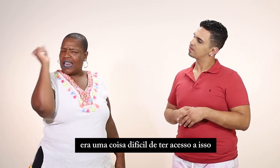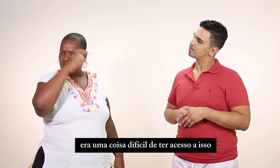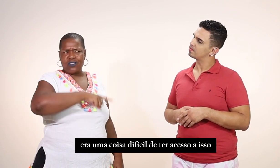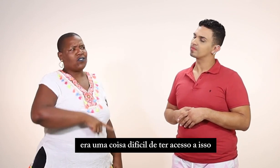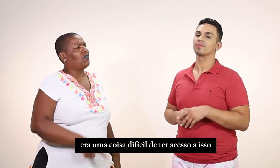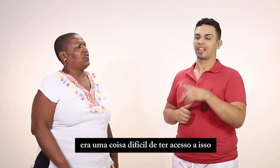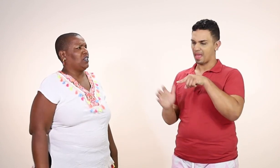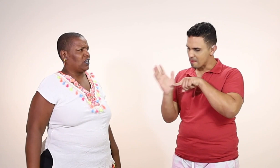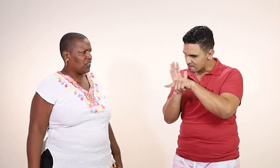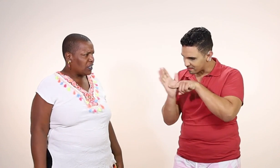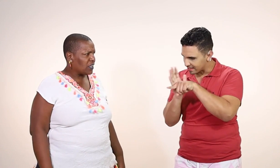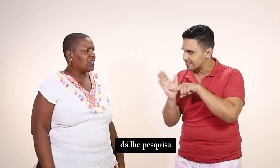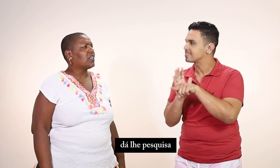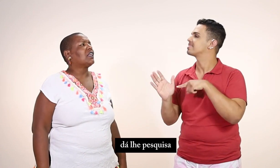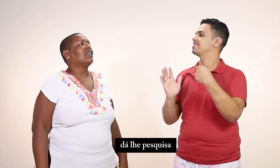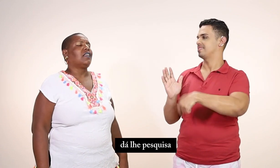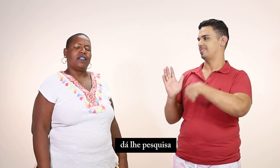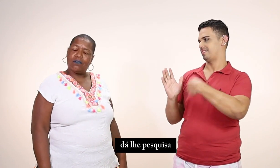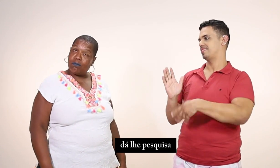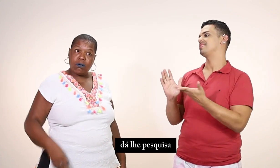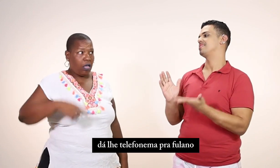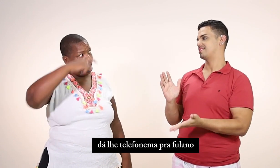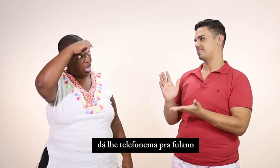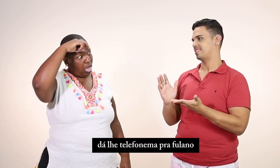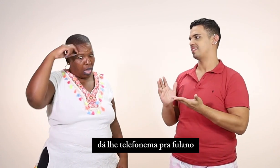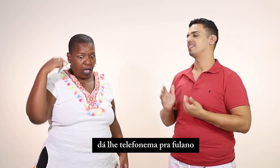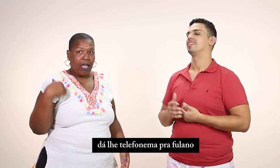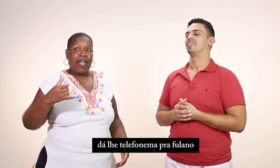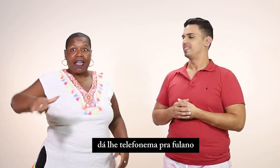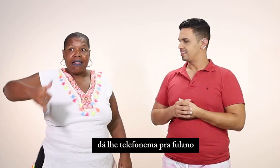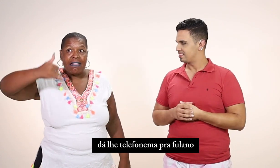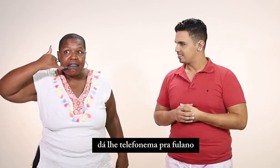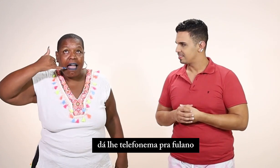acesso a isso. Dá-lhe pesquisa, dá-lhe telefonema para fulano, para